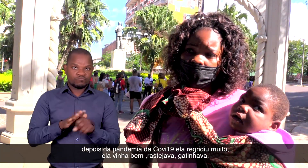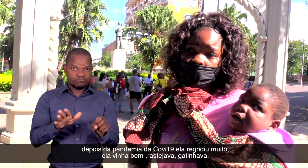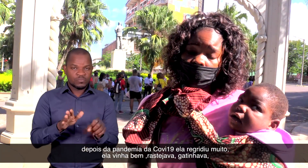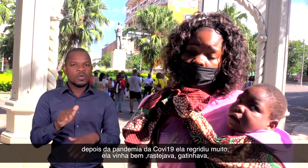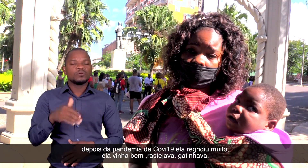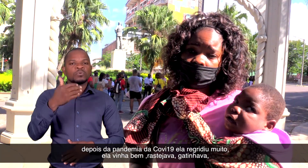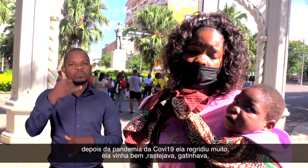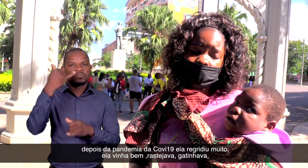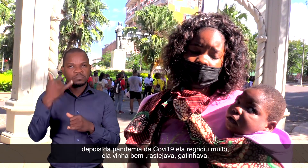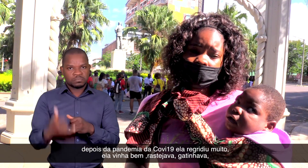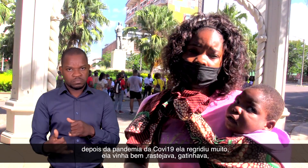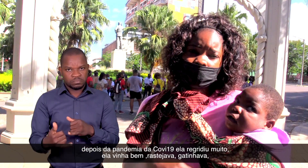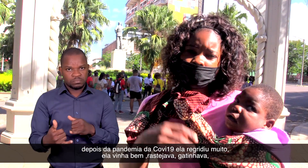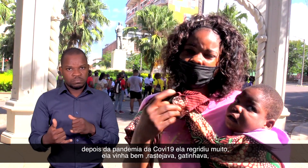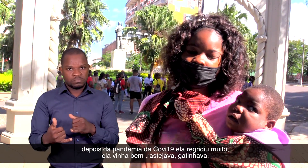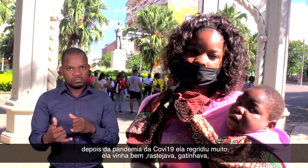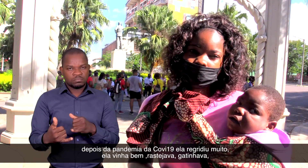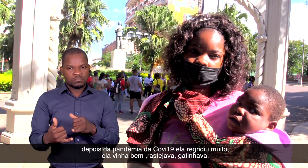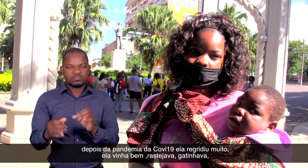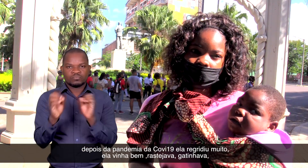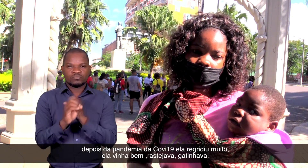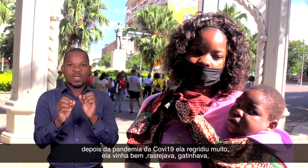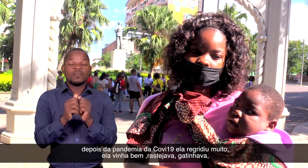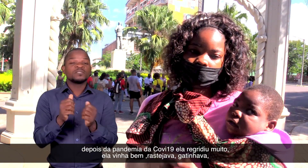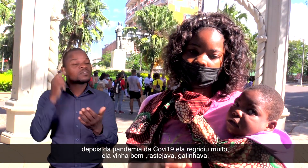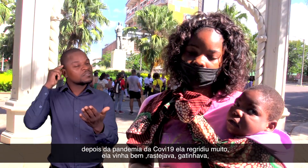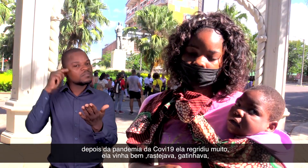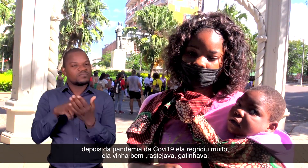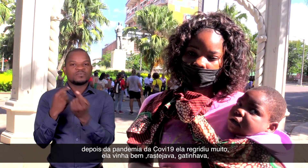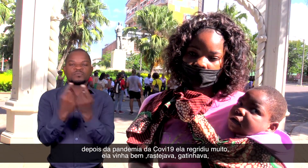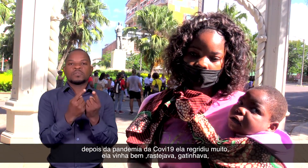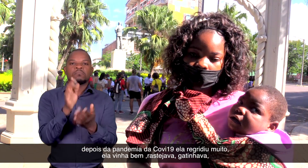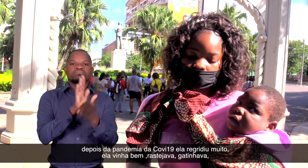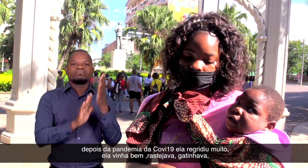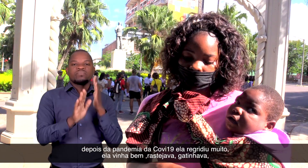ela regrediu muito, porque ela vinha bem,